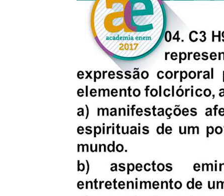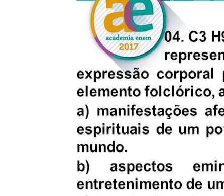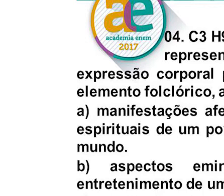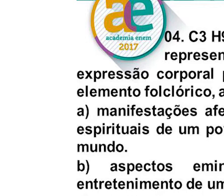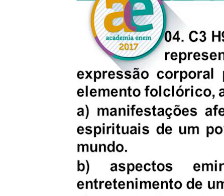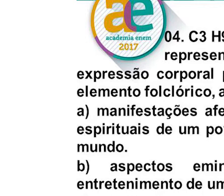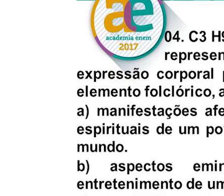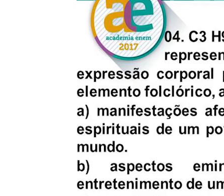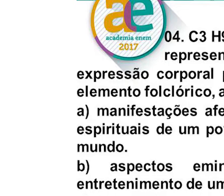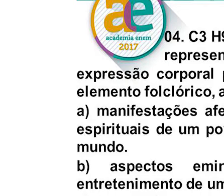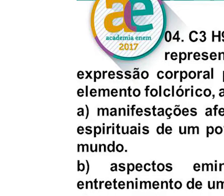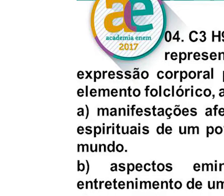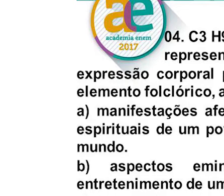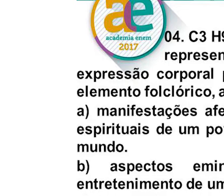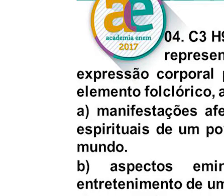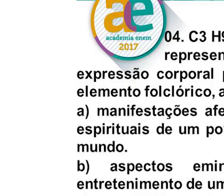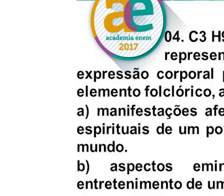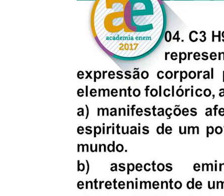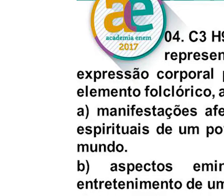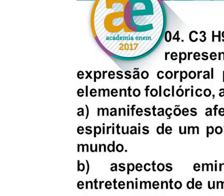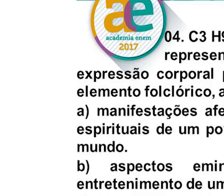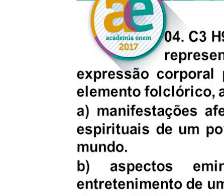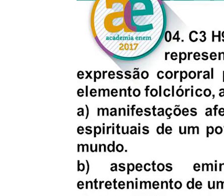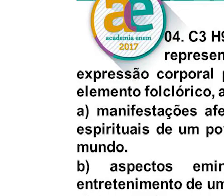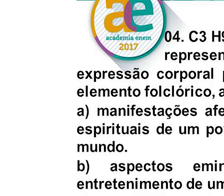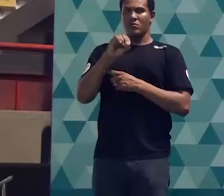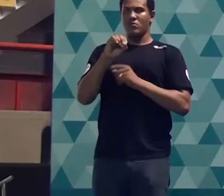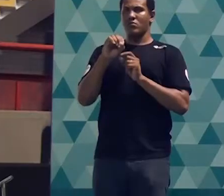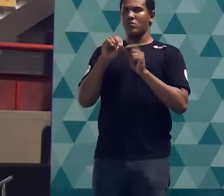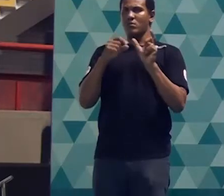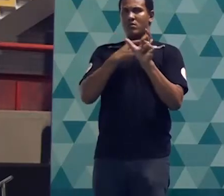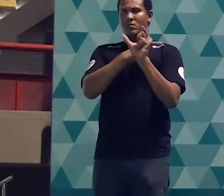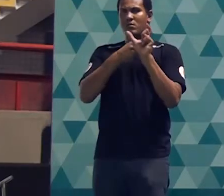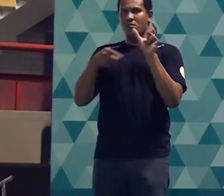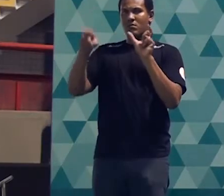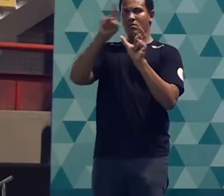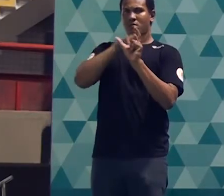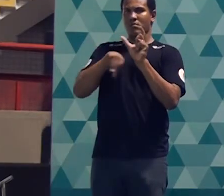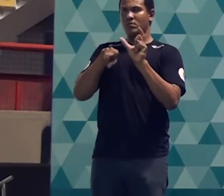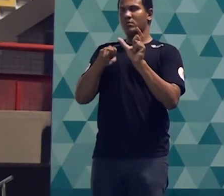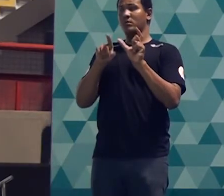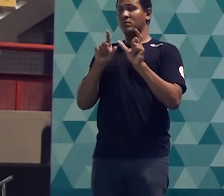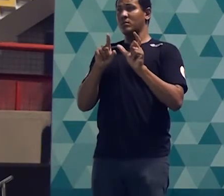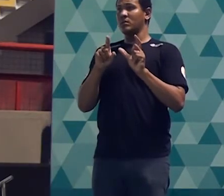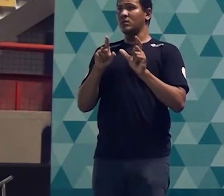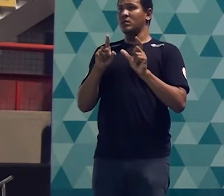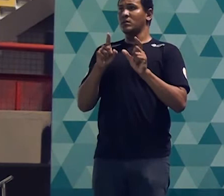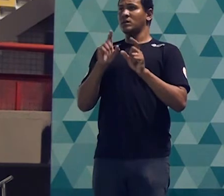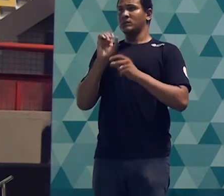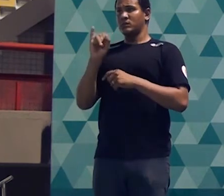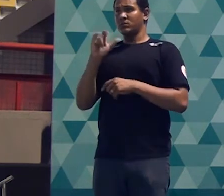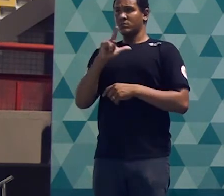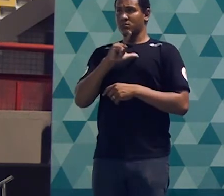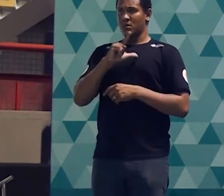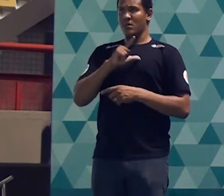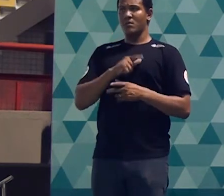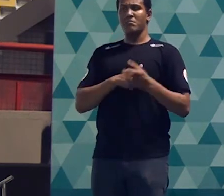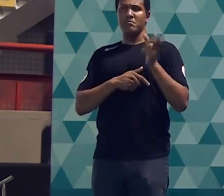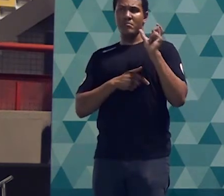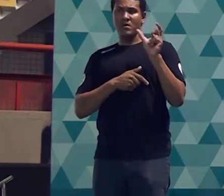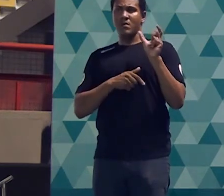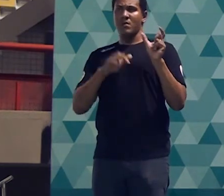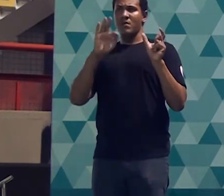aí a palavra folclórico. Gente, quando no texto ou no enunciado da questão aparece a